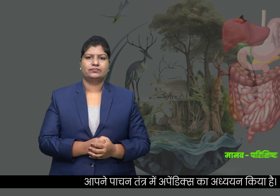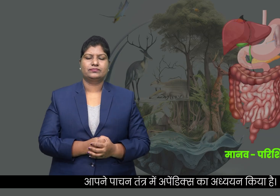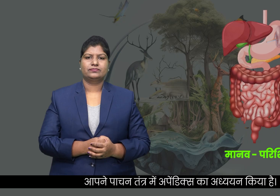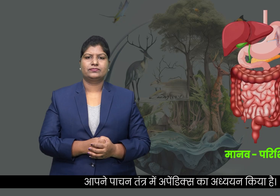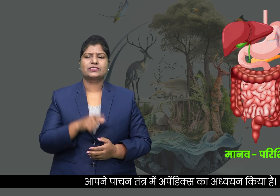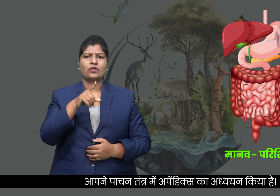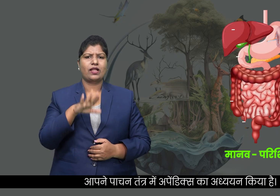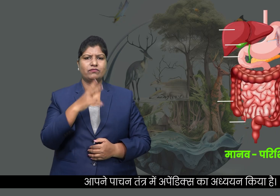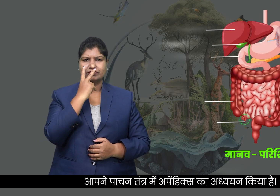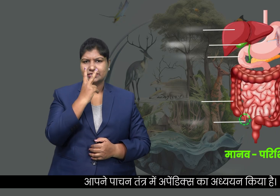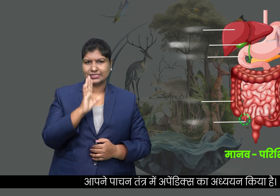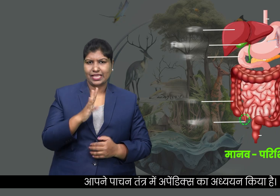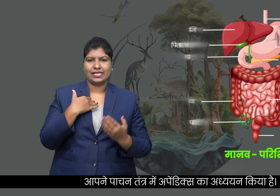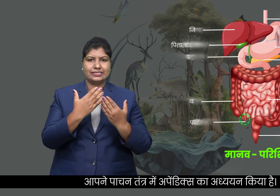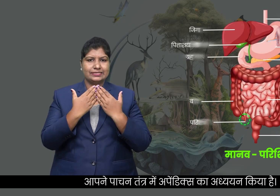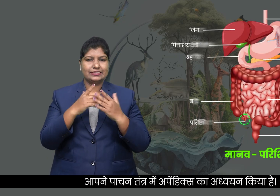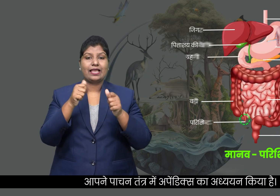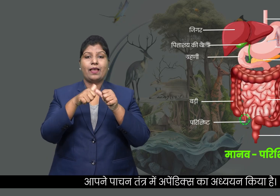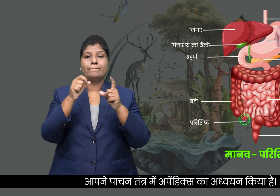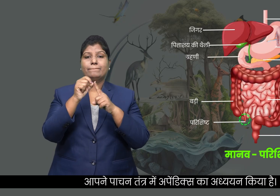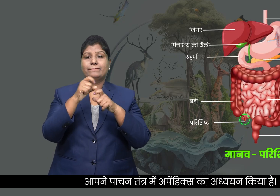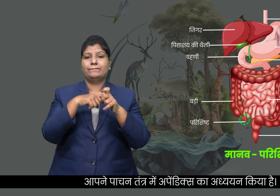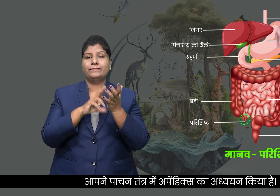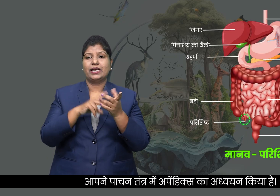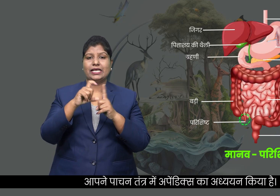आपने पाचन तंत्र में अपेंडिक्स का अध्ययन किया है।